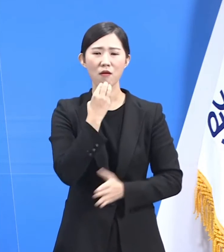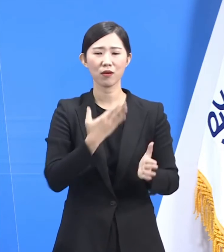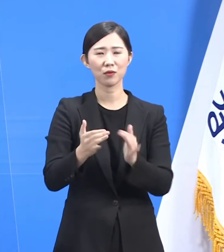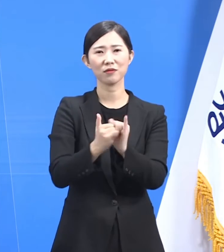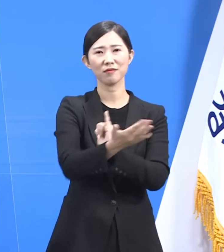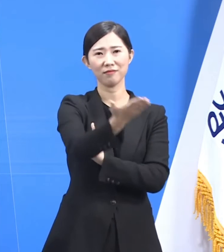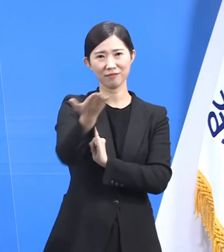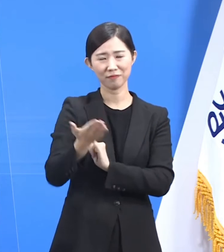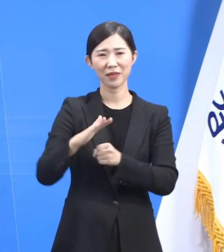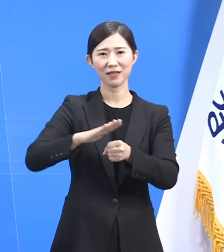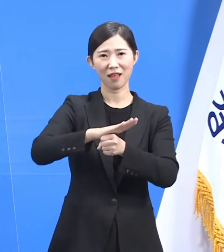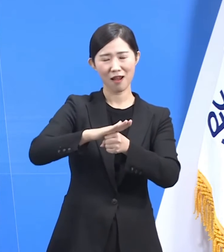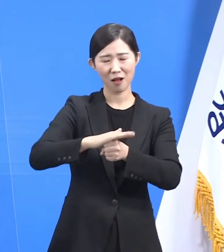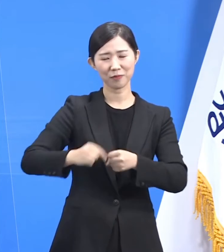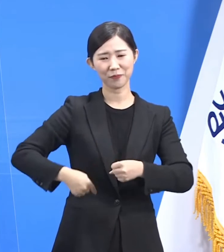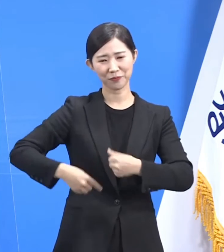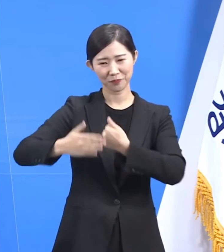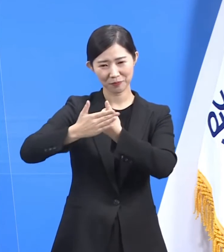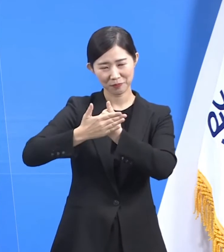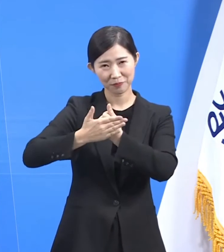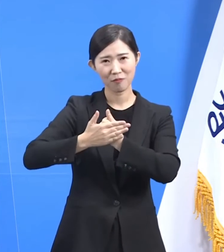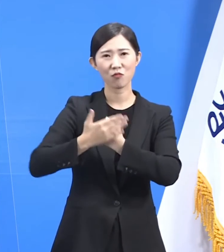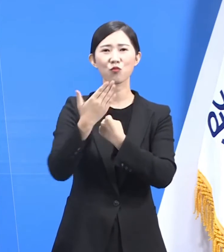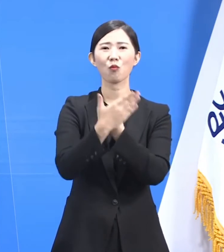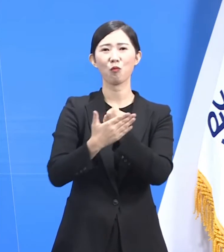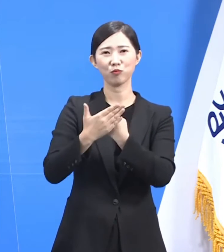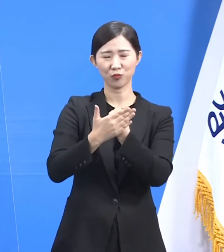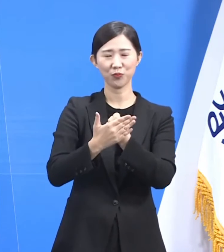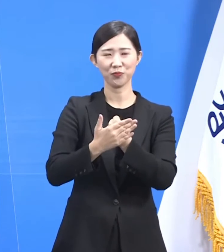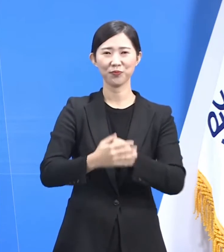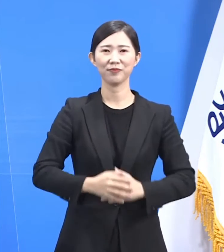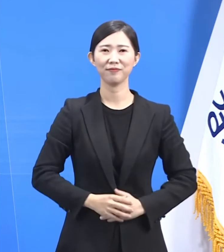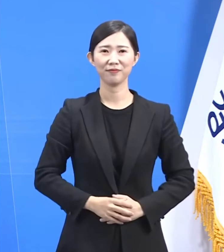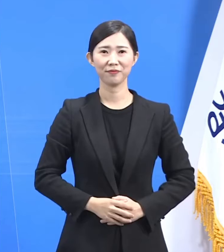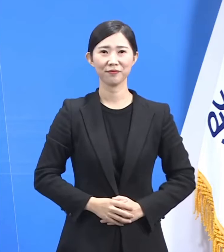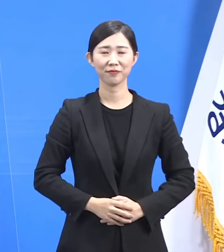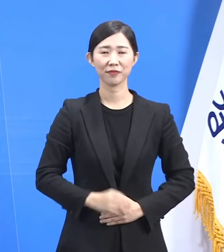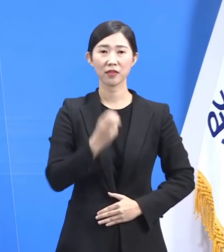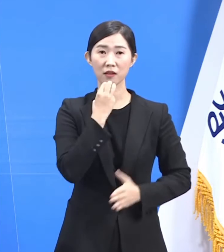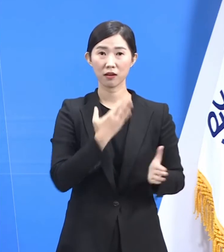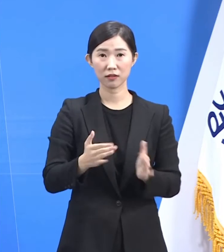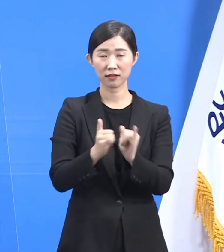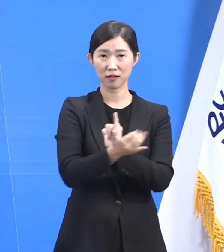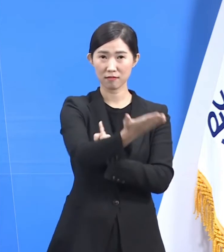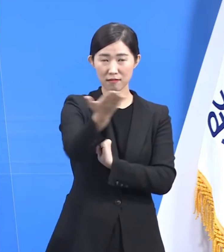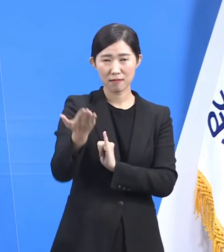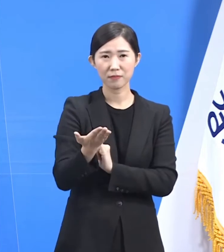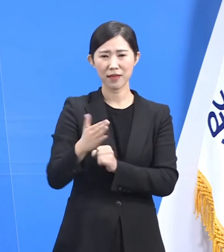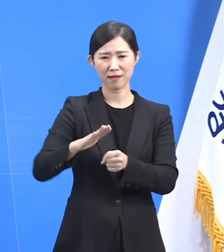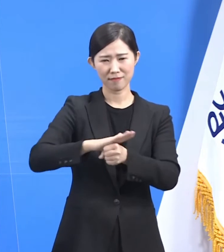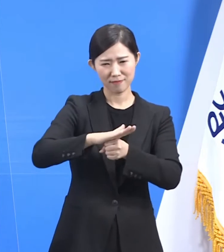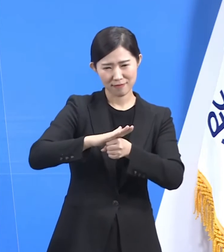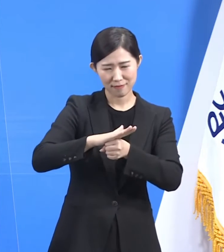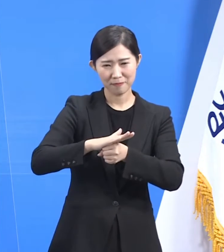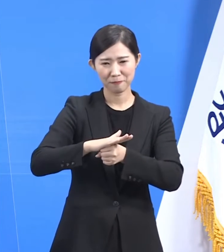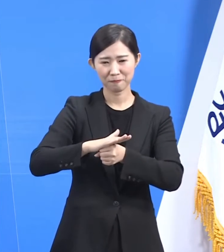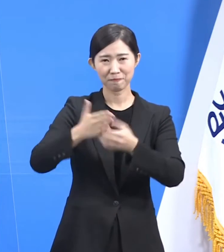사랑과 협조 덕분인 점을 잘 알고 있습니다. 도민 여러분의 큰 사랑에 다시